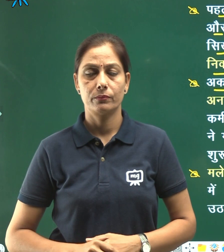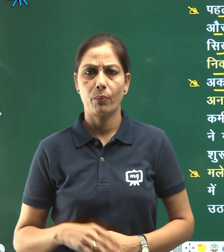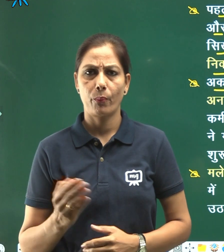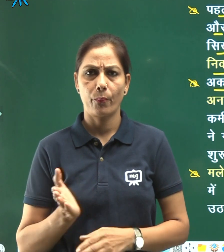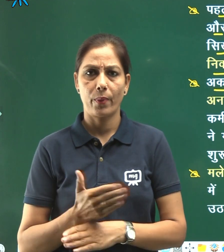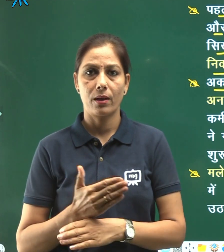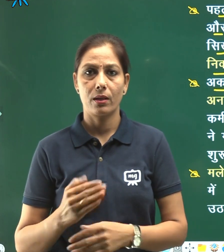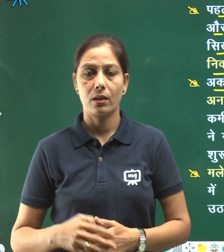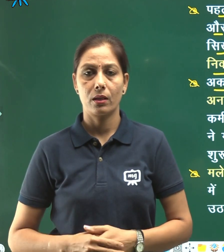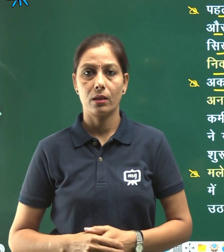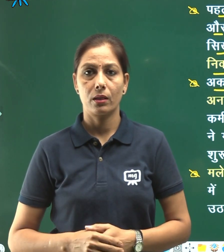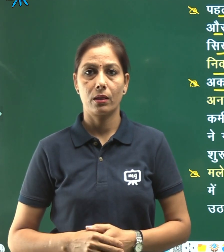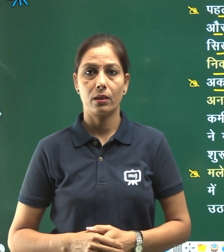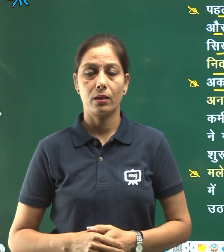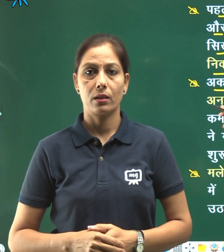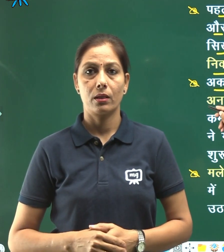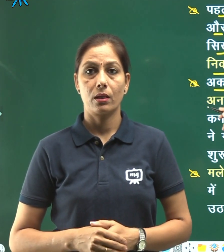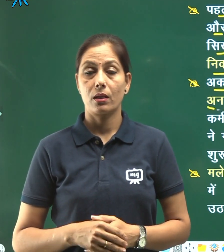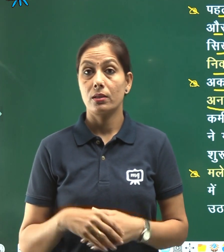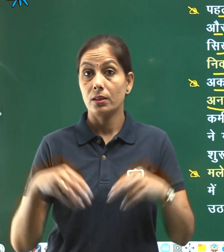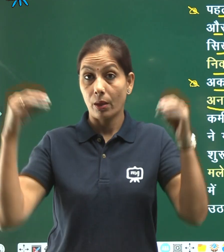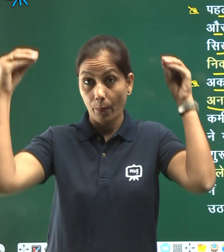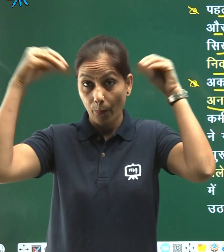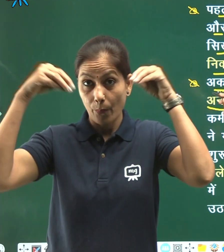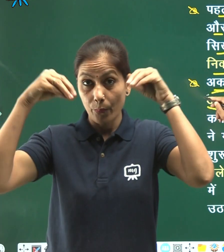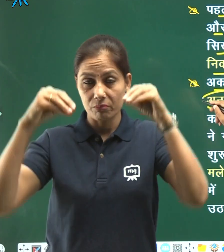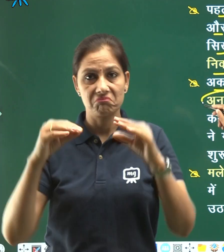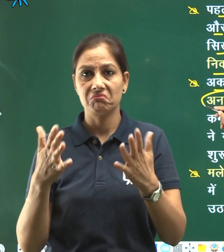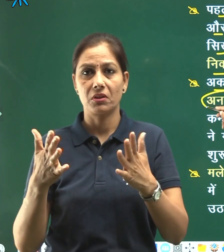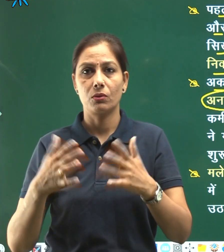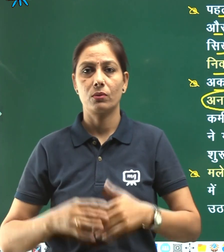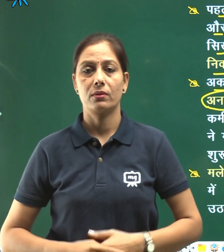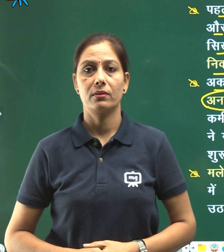पहले अनावृष्टि अर्थात बारिश नहीं होना,